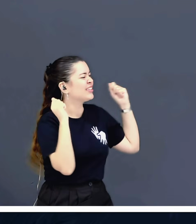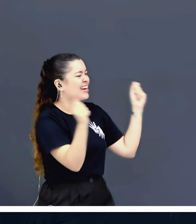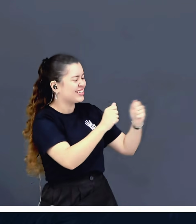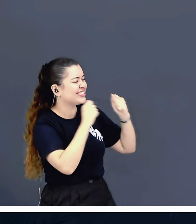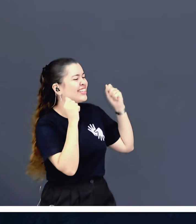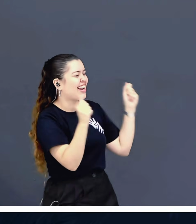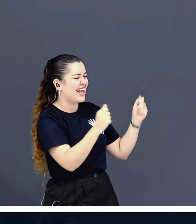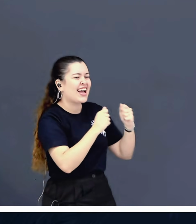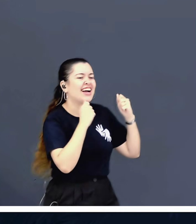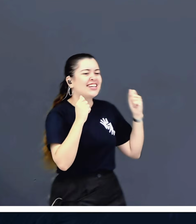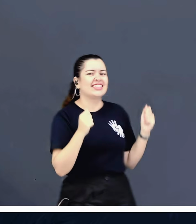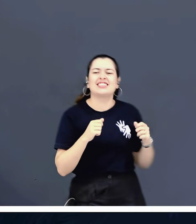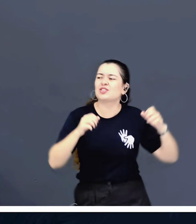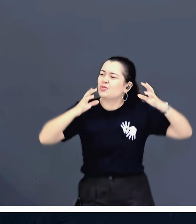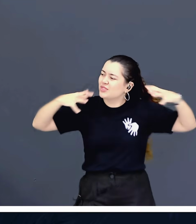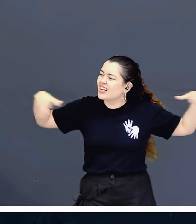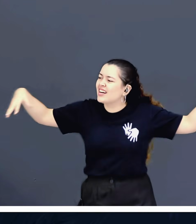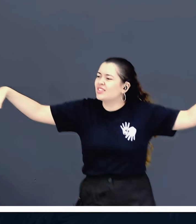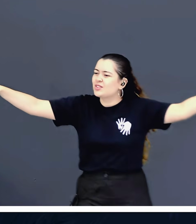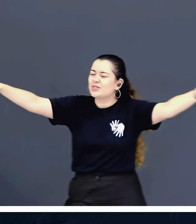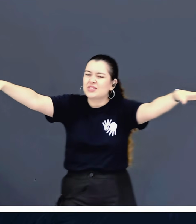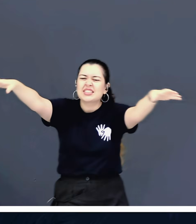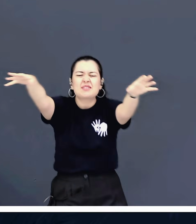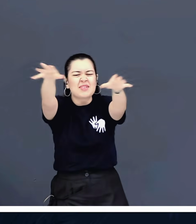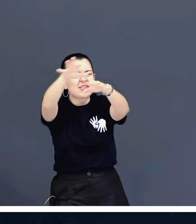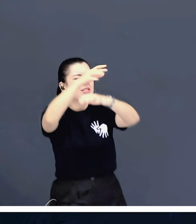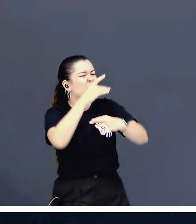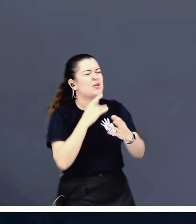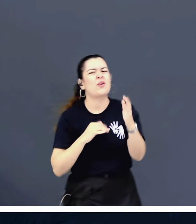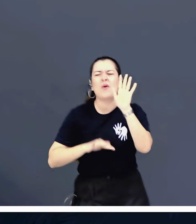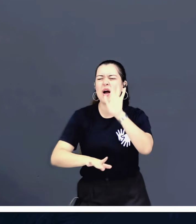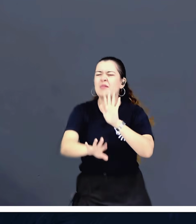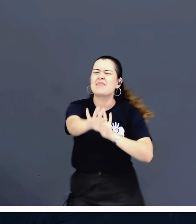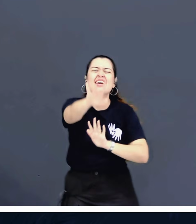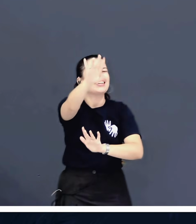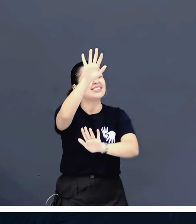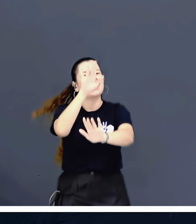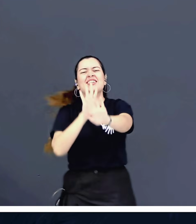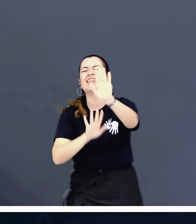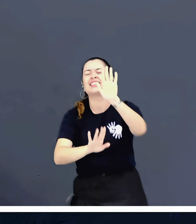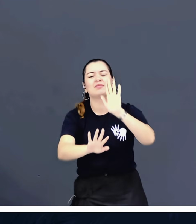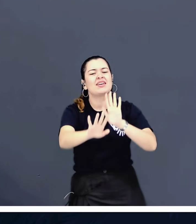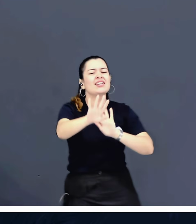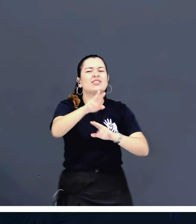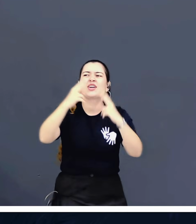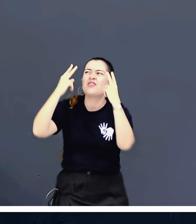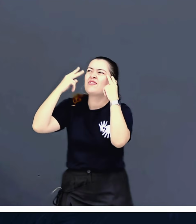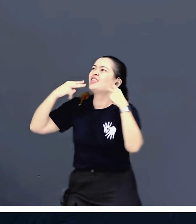Aleluia de lá, inundando os irmãos, com a bênção.